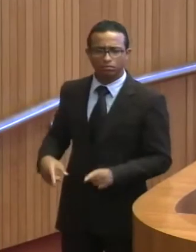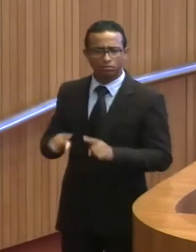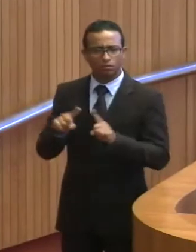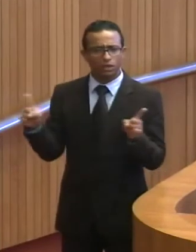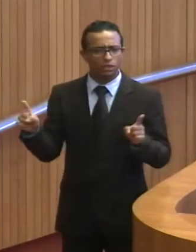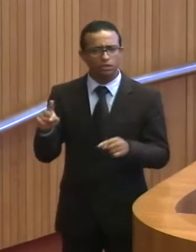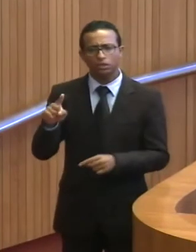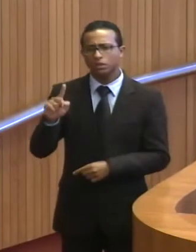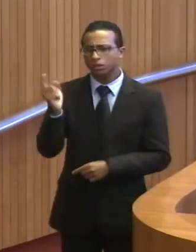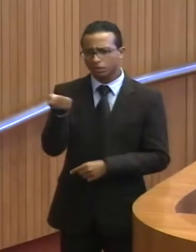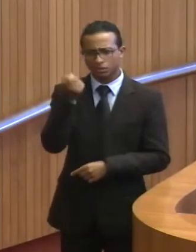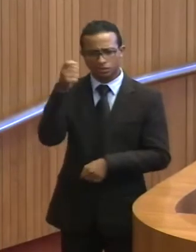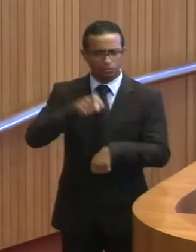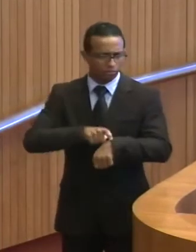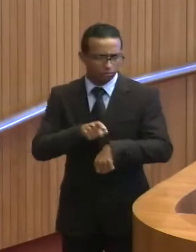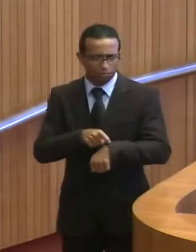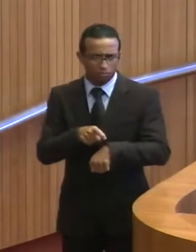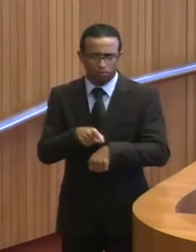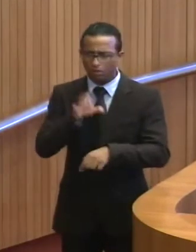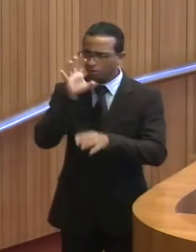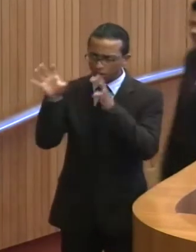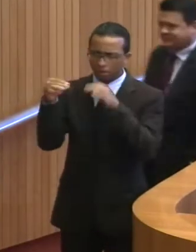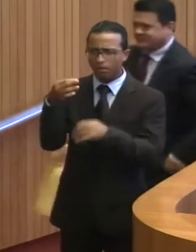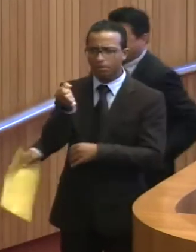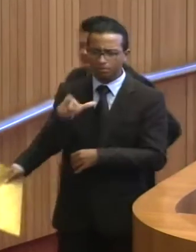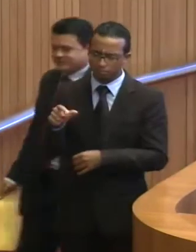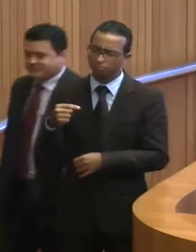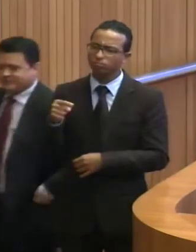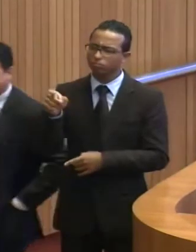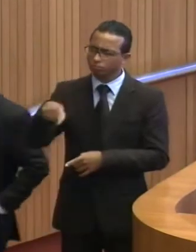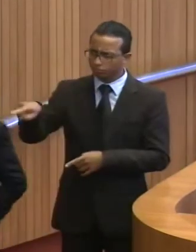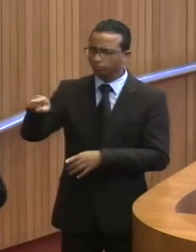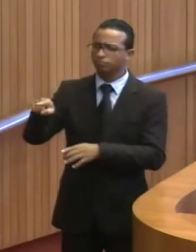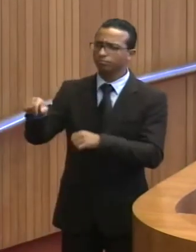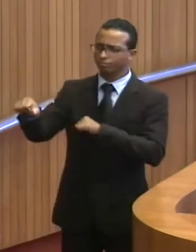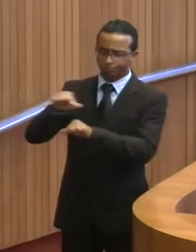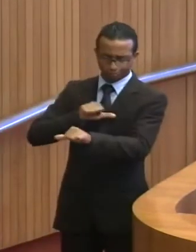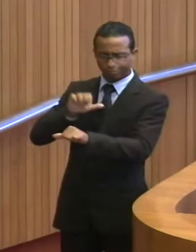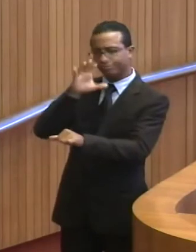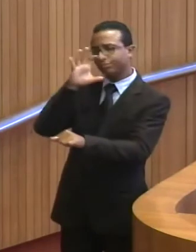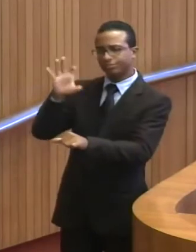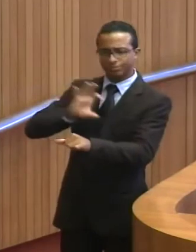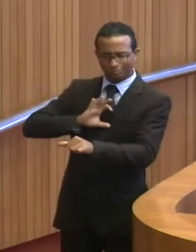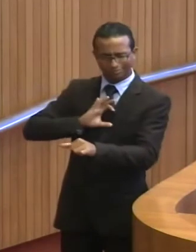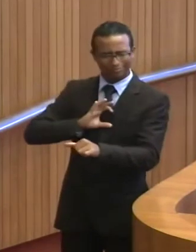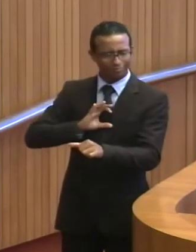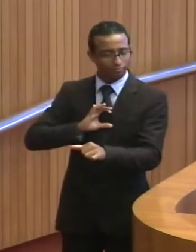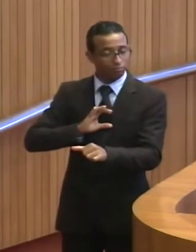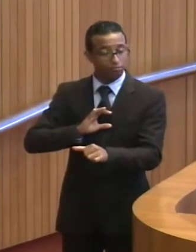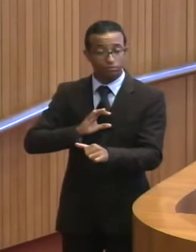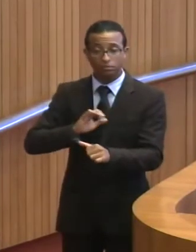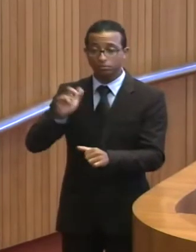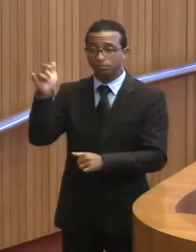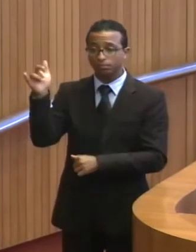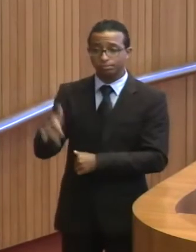em nenhum momento com acusações levianas. E eu fui vítima de acusações baixíssimas,